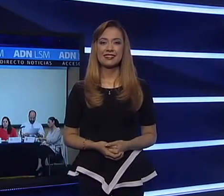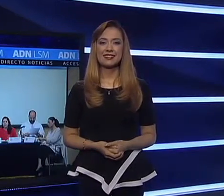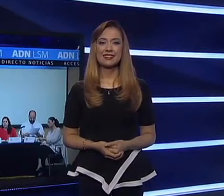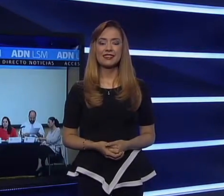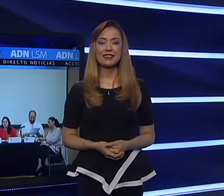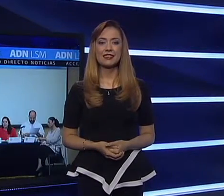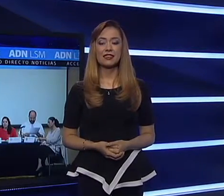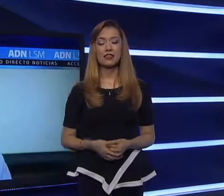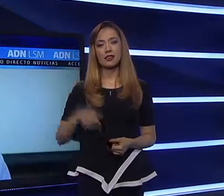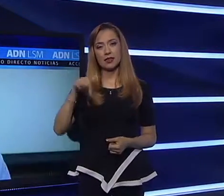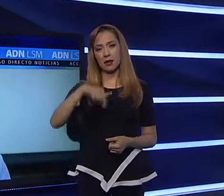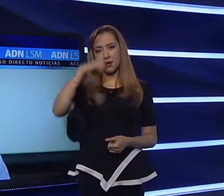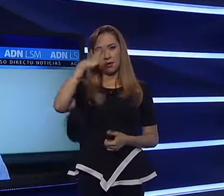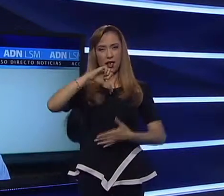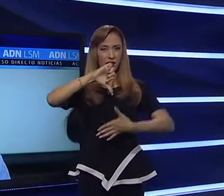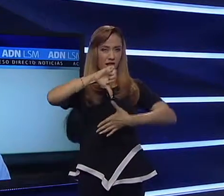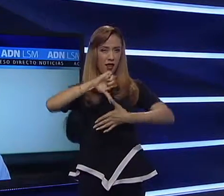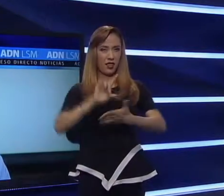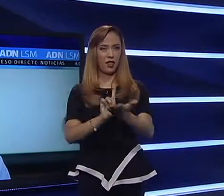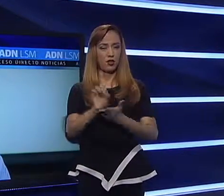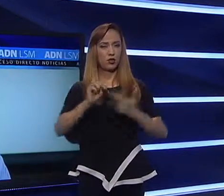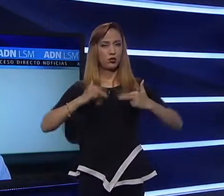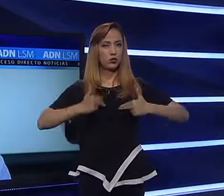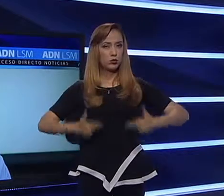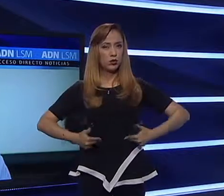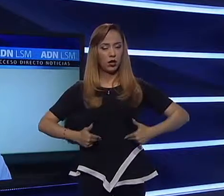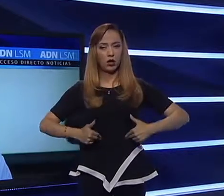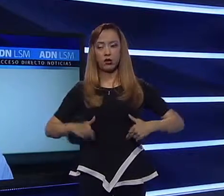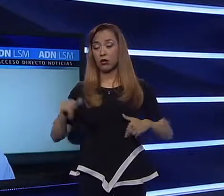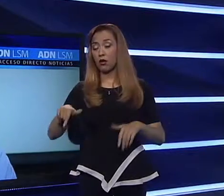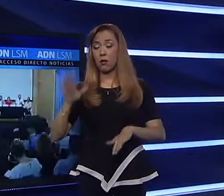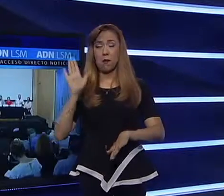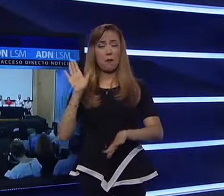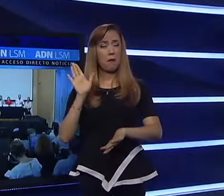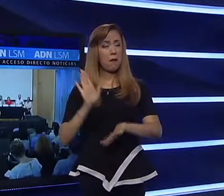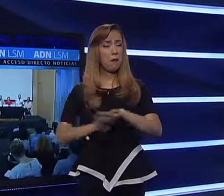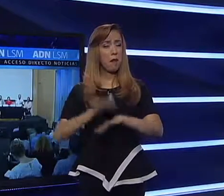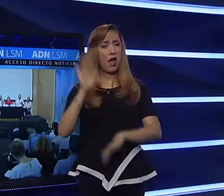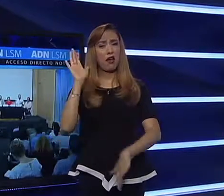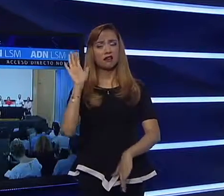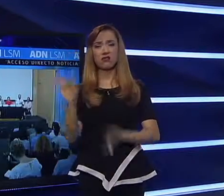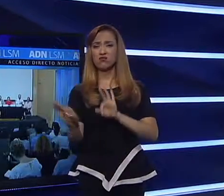El sistema interamericano de derechos humanos es el más eficaz del mundo.